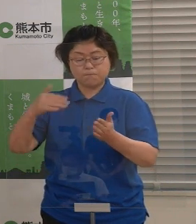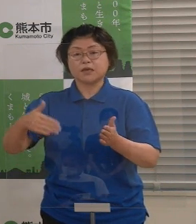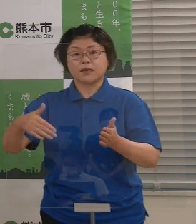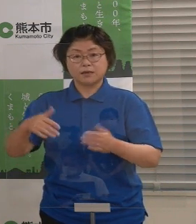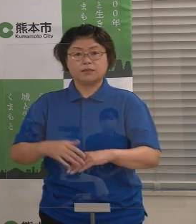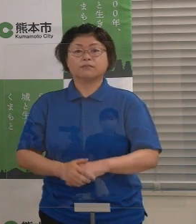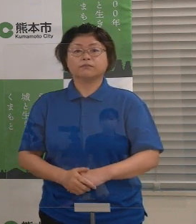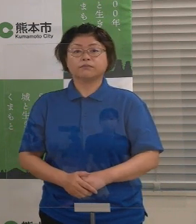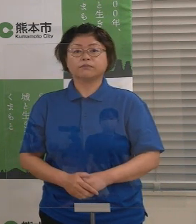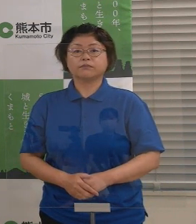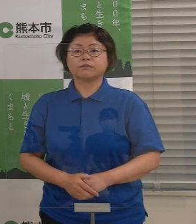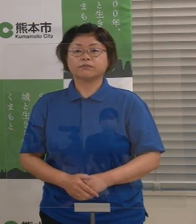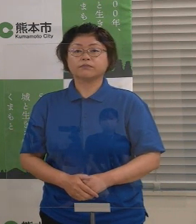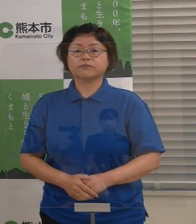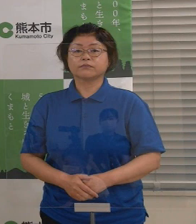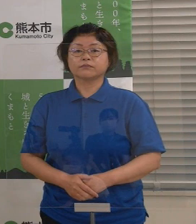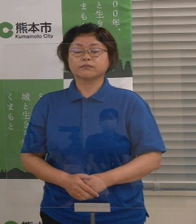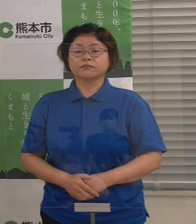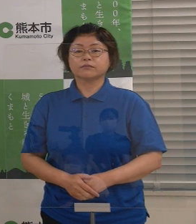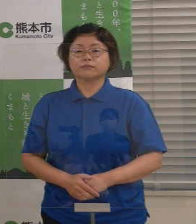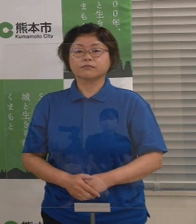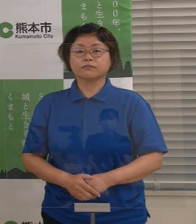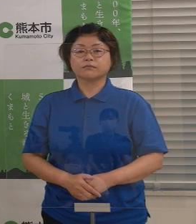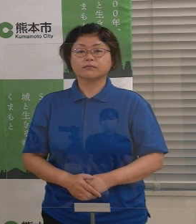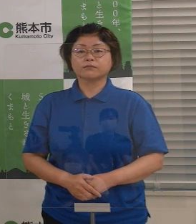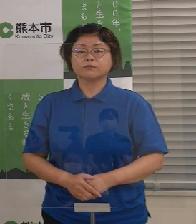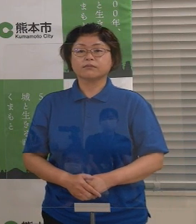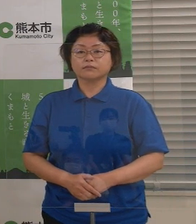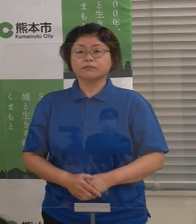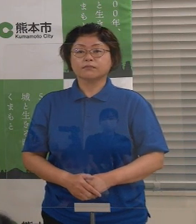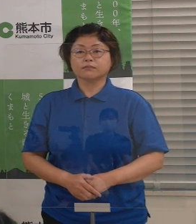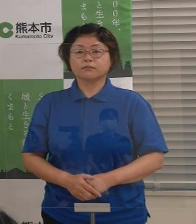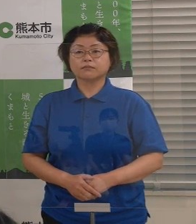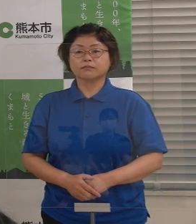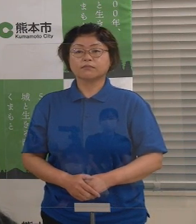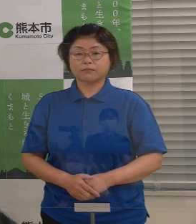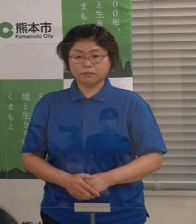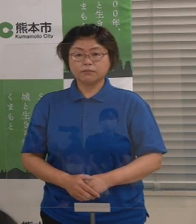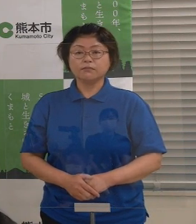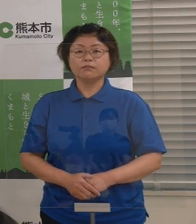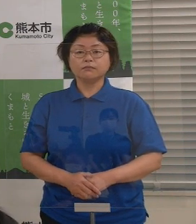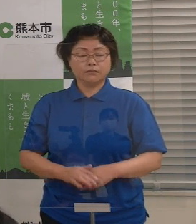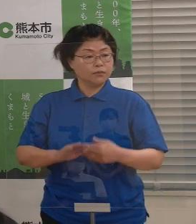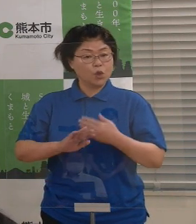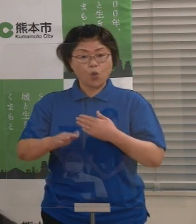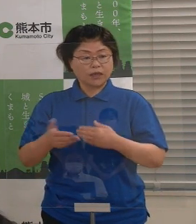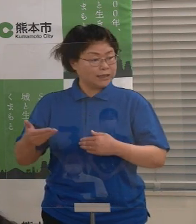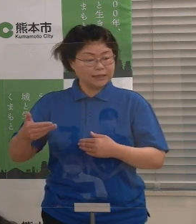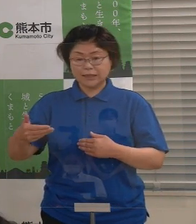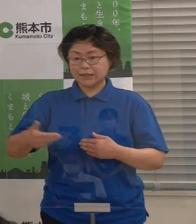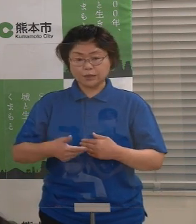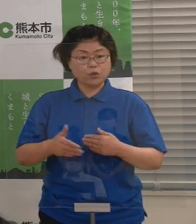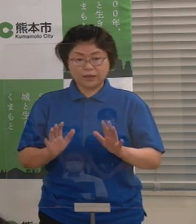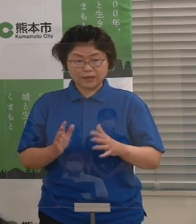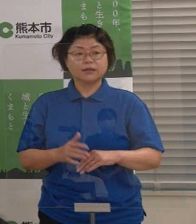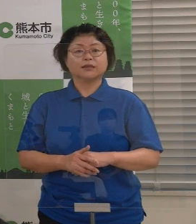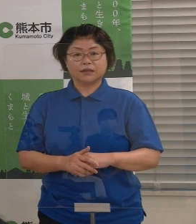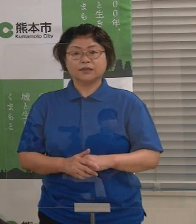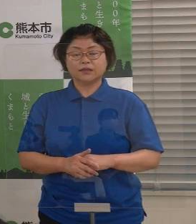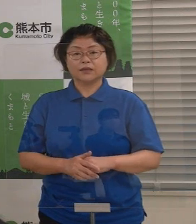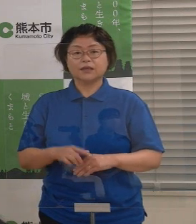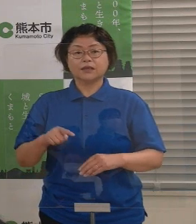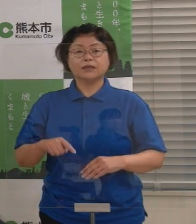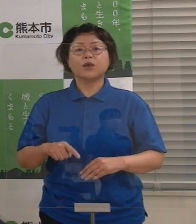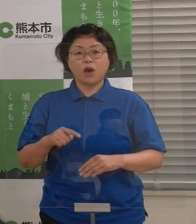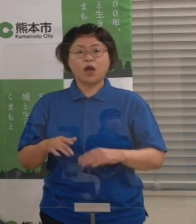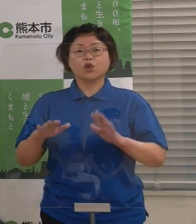はい、はい、よろしいですかね。他にありますか。いいですか。よろしいですか。はい、じゃ